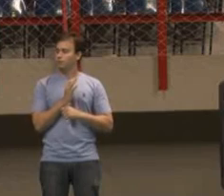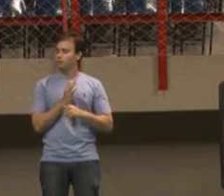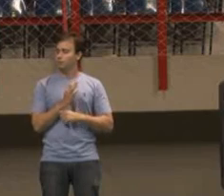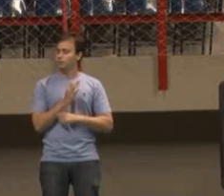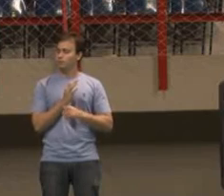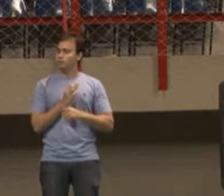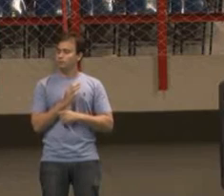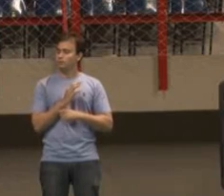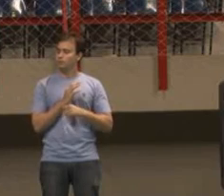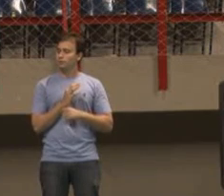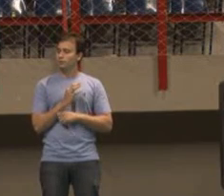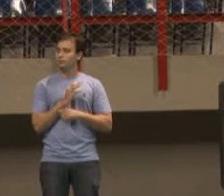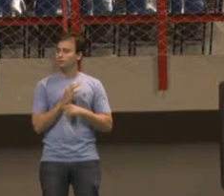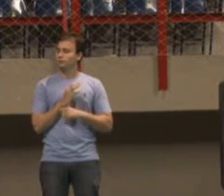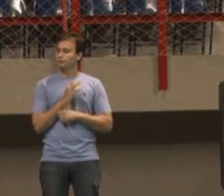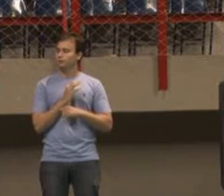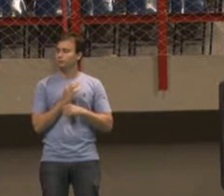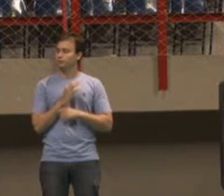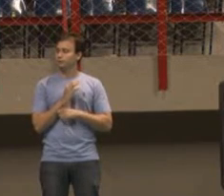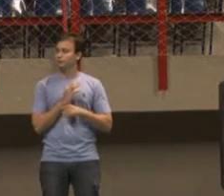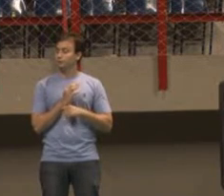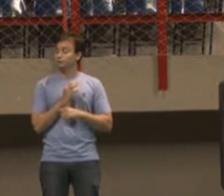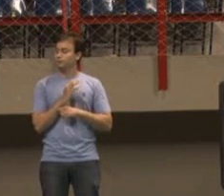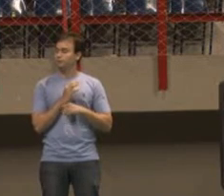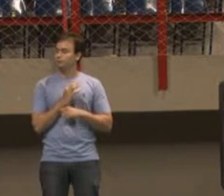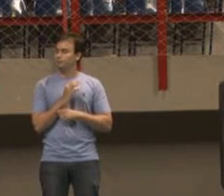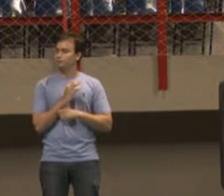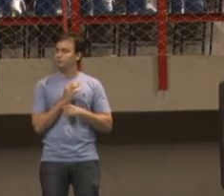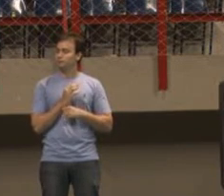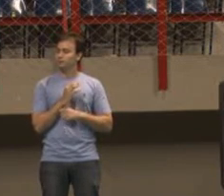Moço. Ô, gente.